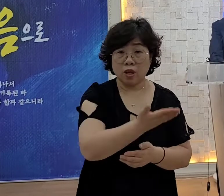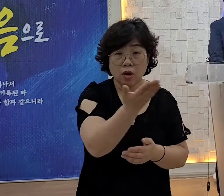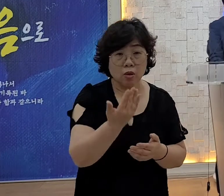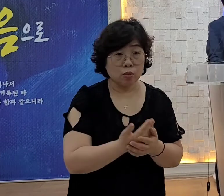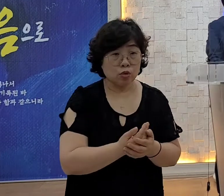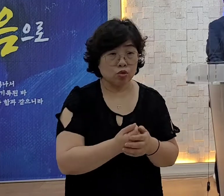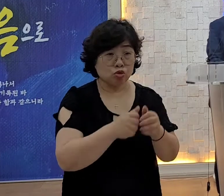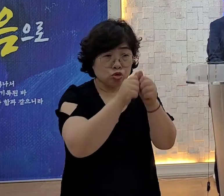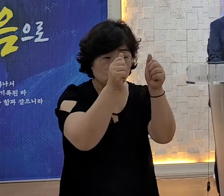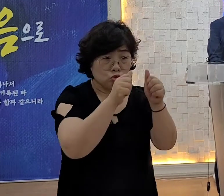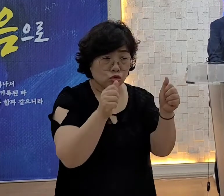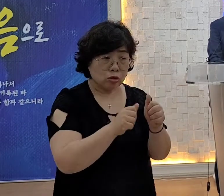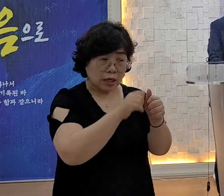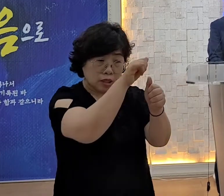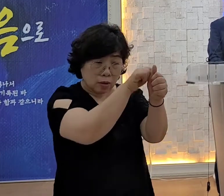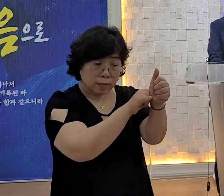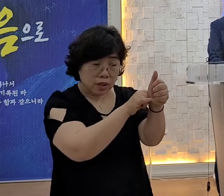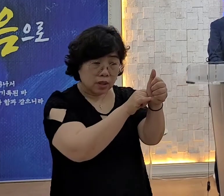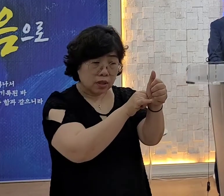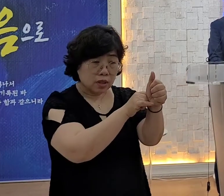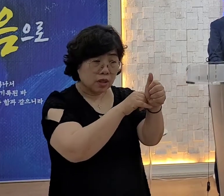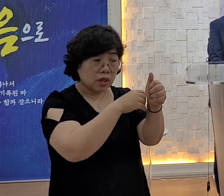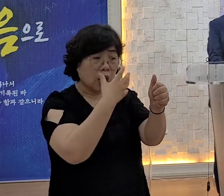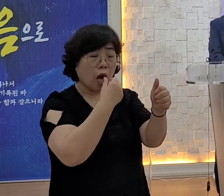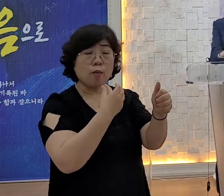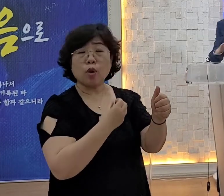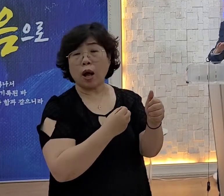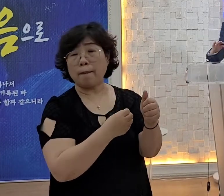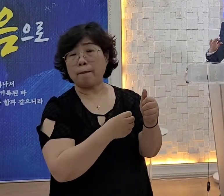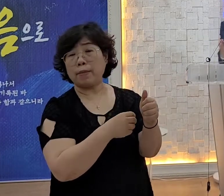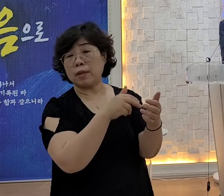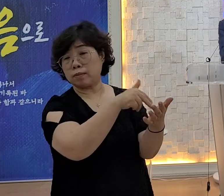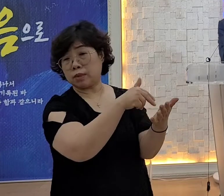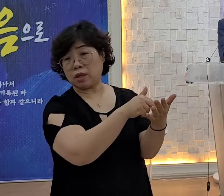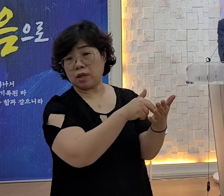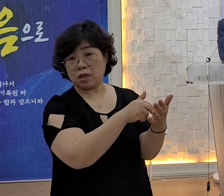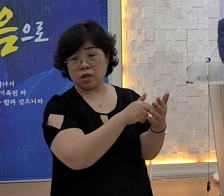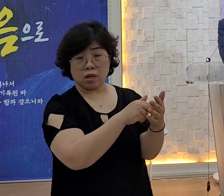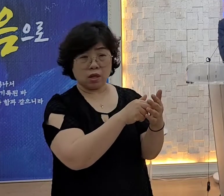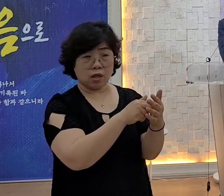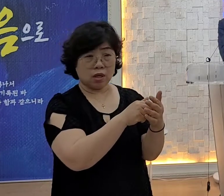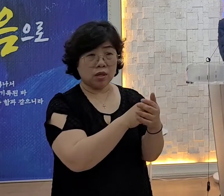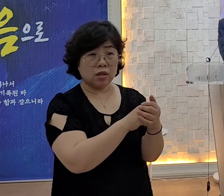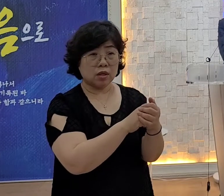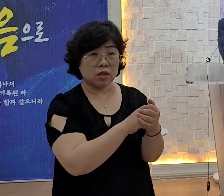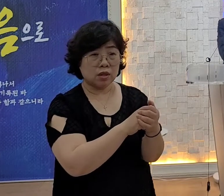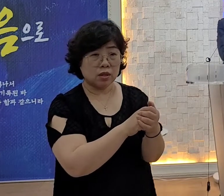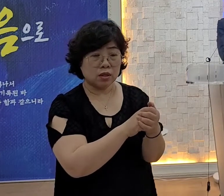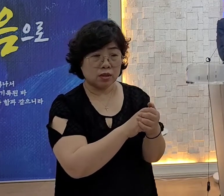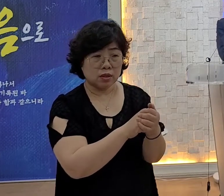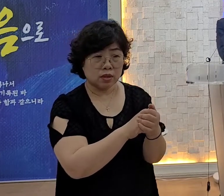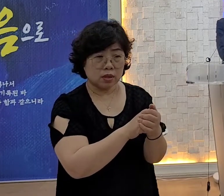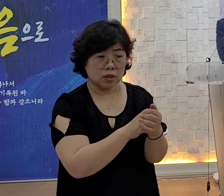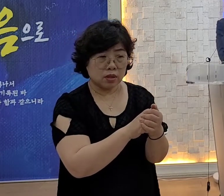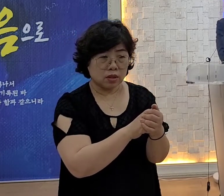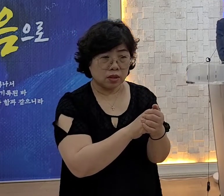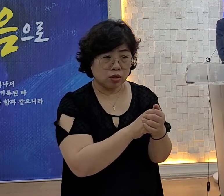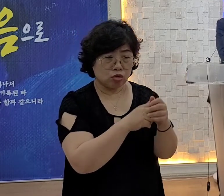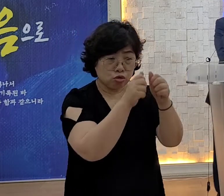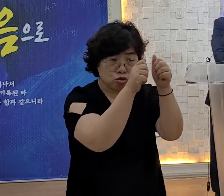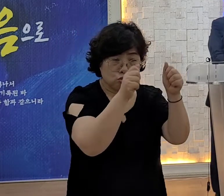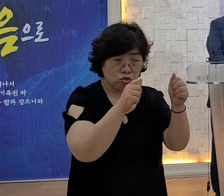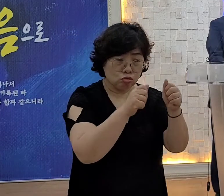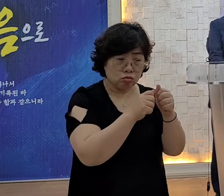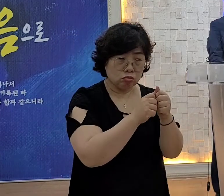섬기던 아브라함이었잖아요. 그죠? 그 우상장사 아버지 아들이